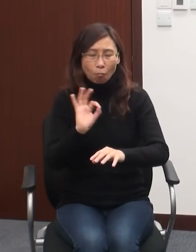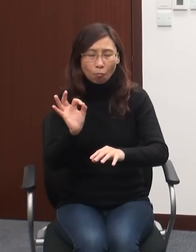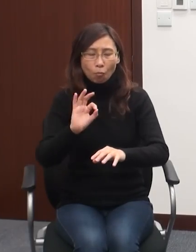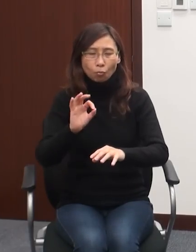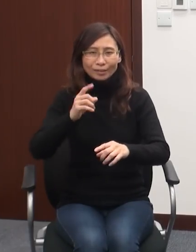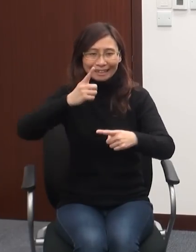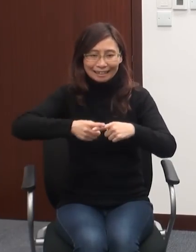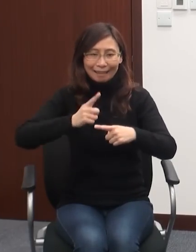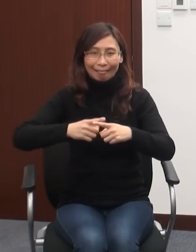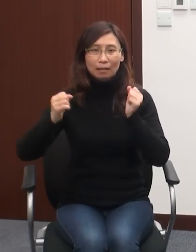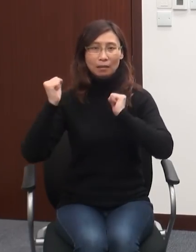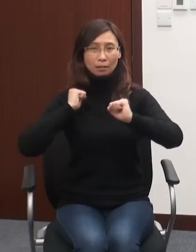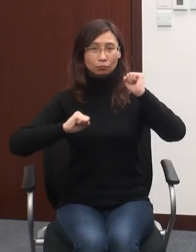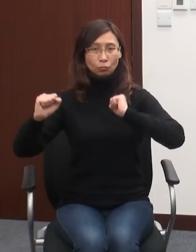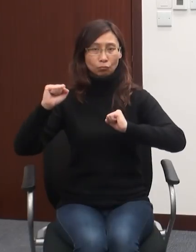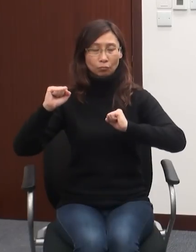一個